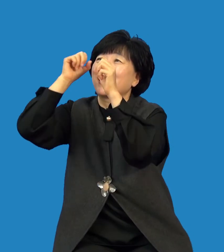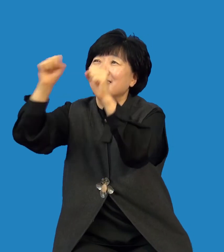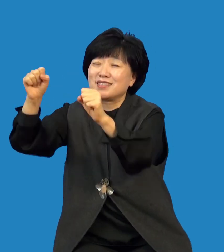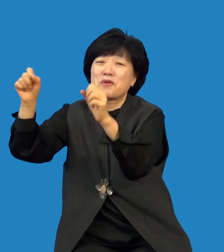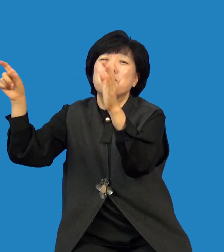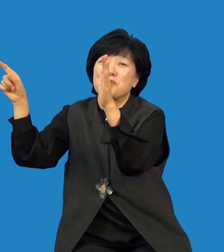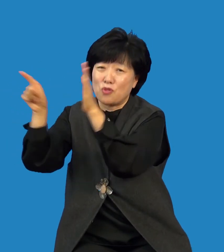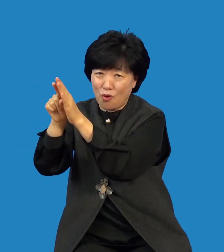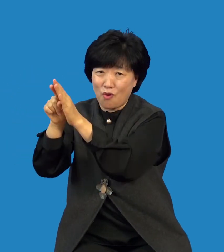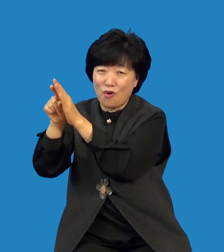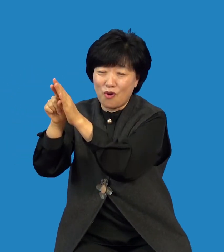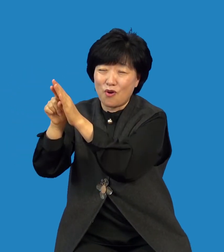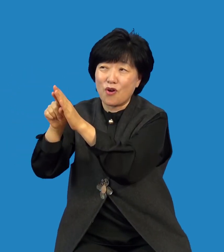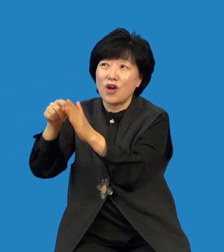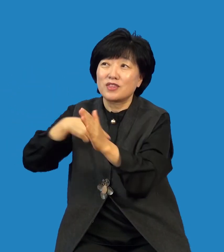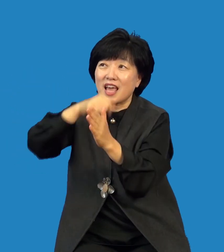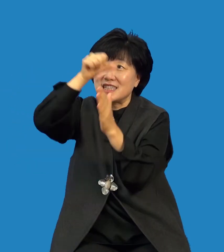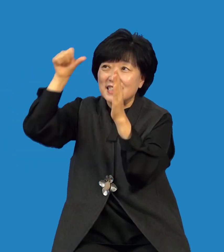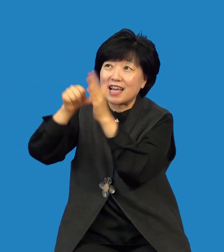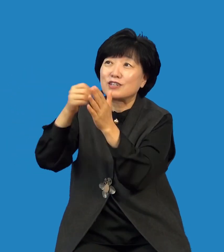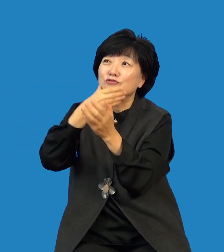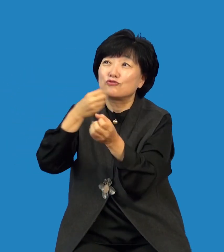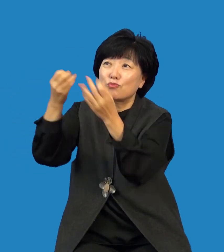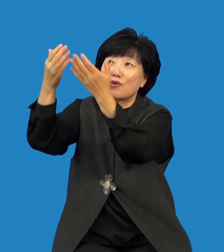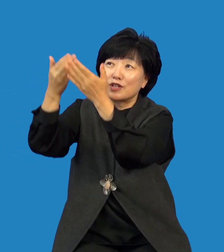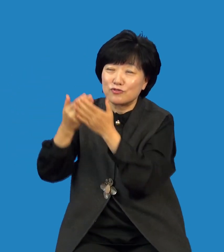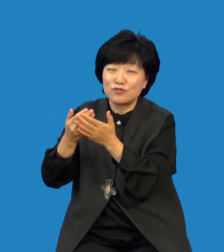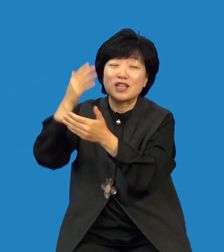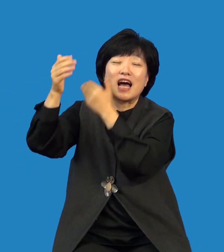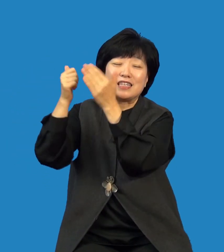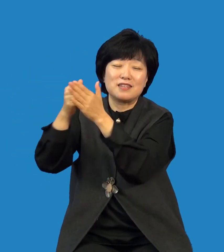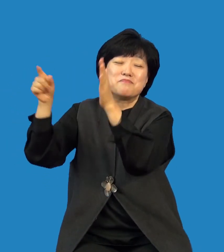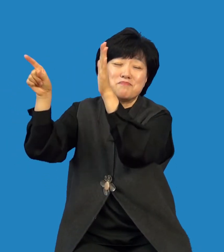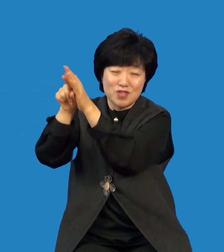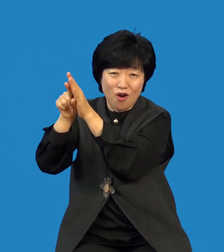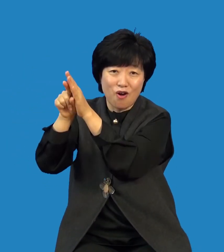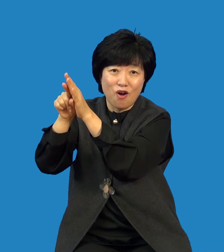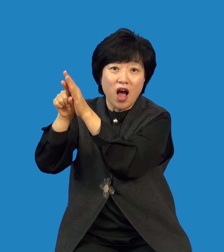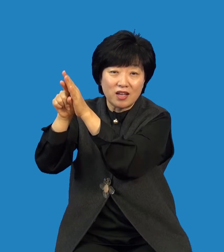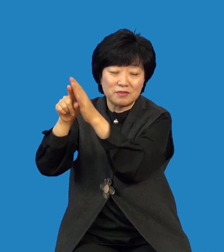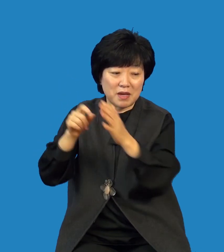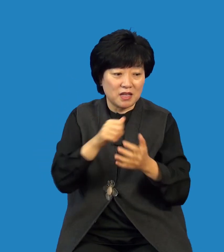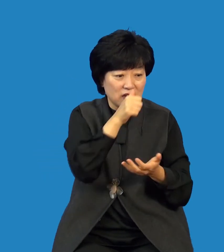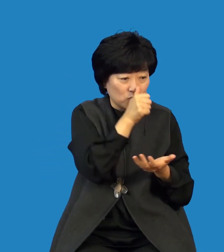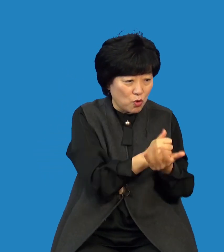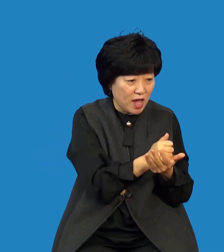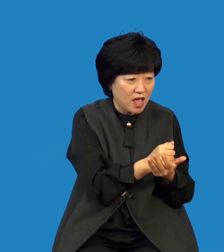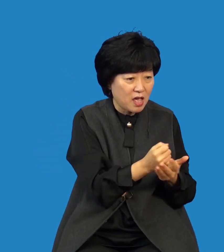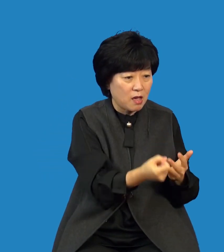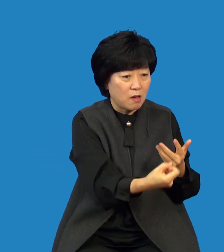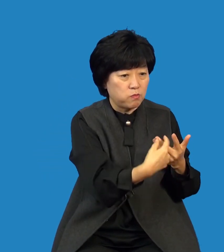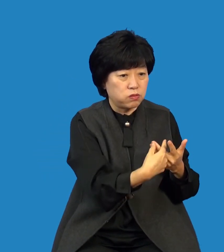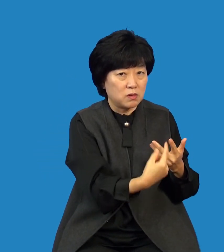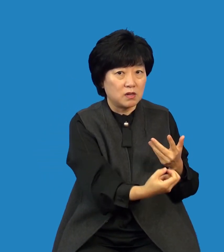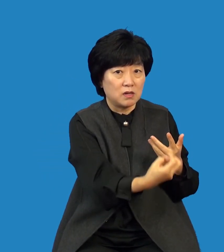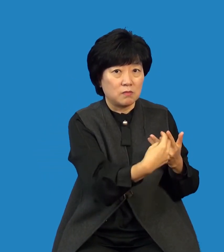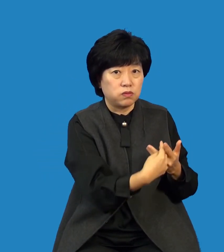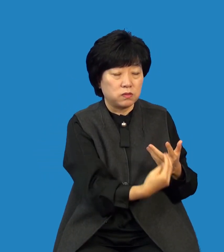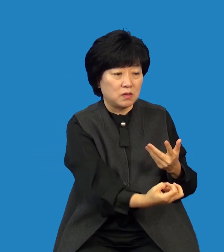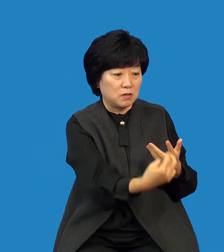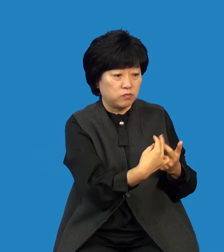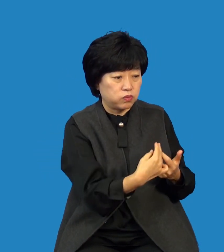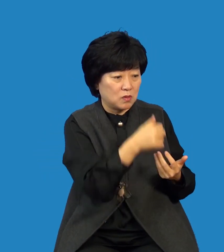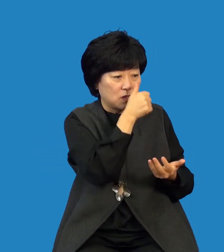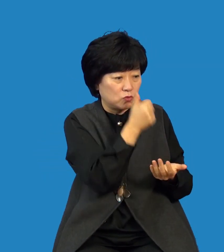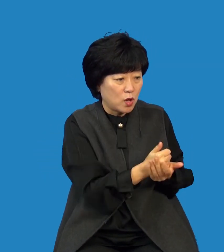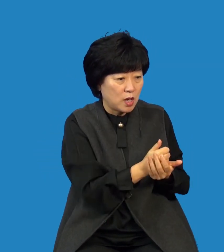살아계신 거 믿고 그분이 내 인생을 축복하시는 분인 거 믿고 다 믿어도 이게 죄가 내 안 가운데 들어오고 죄가 이렇게 있잖아. 그러면은